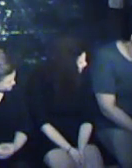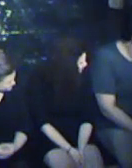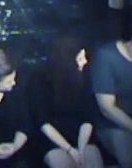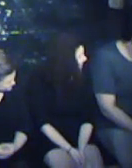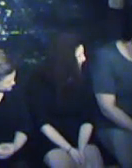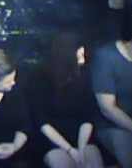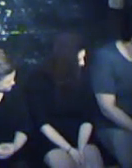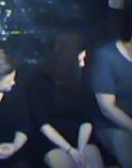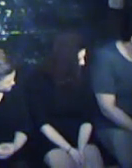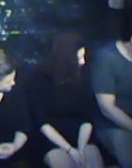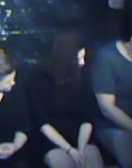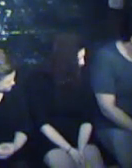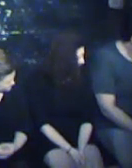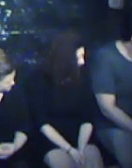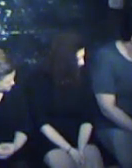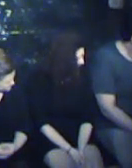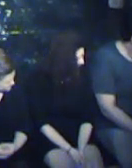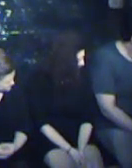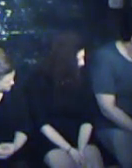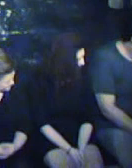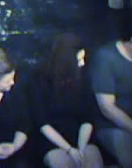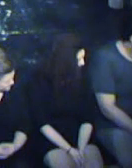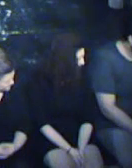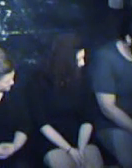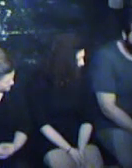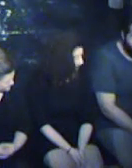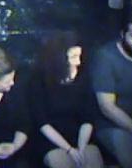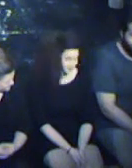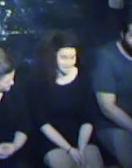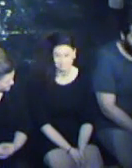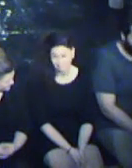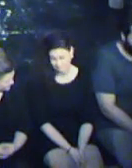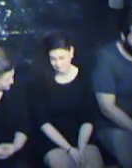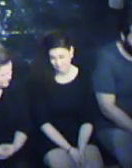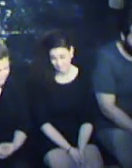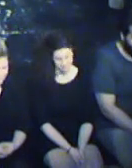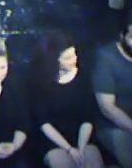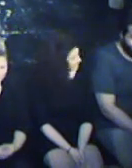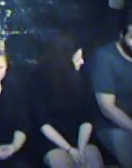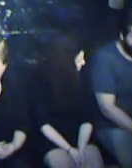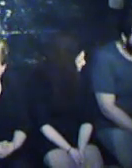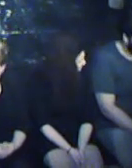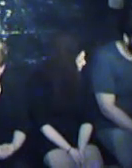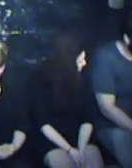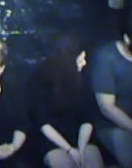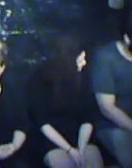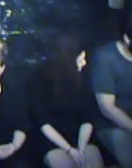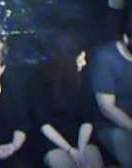para eso he vuelto a ser el hada de los bosques. Y ahora quiero que sigas cantando conmigo, ¿eh?